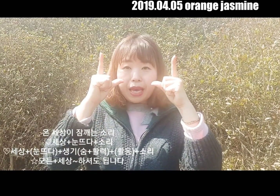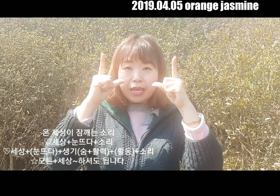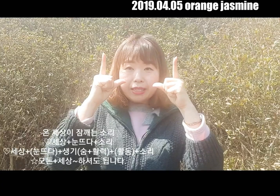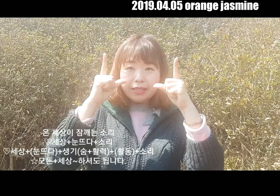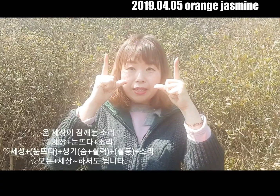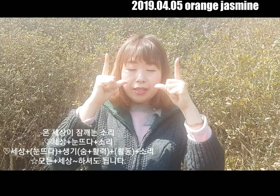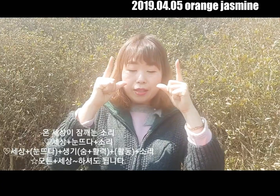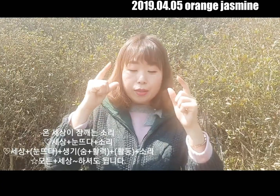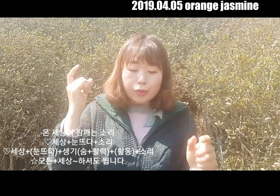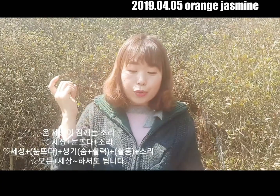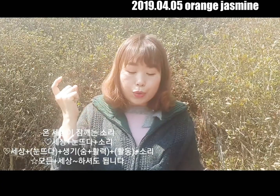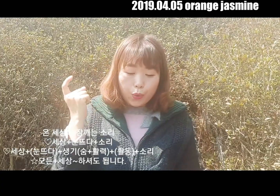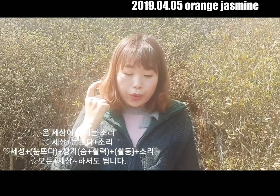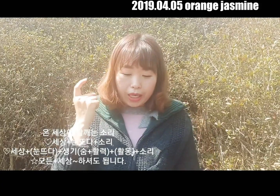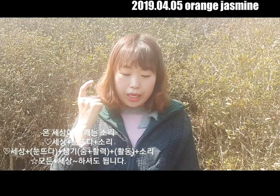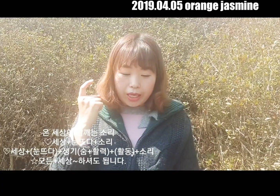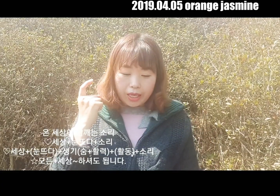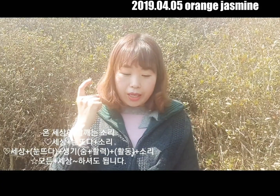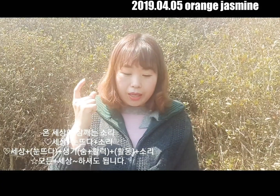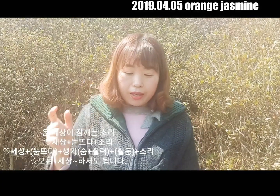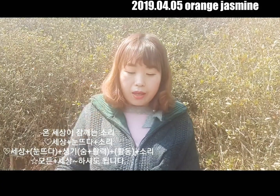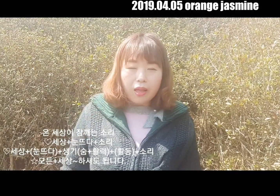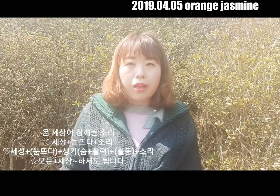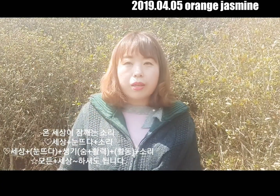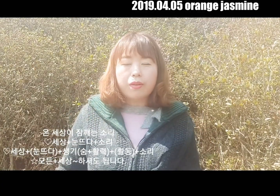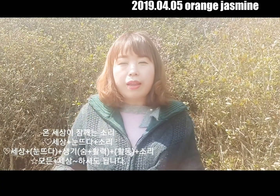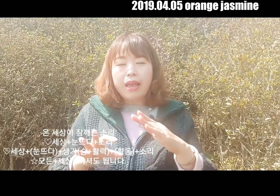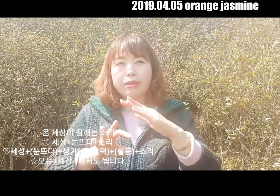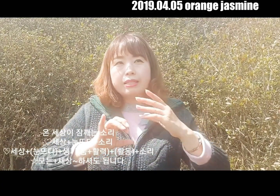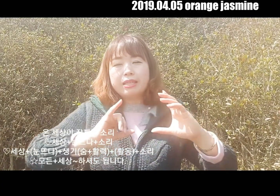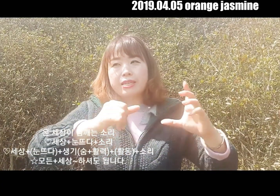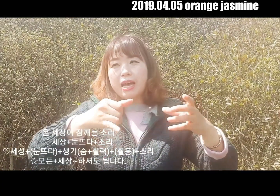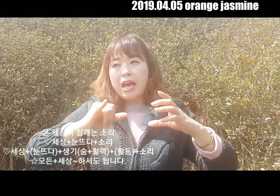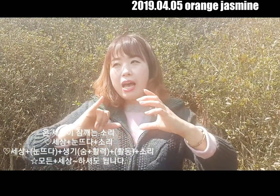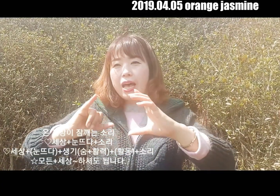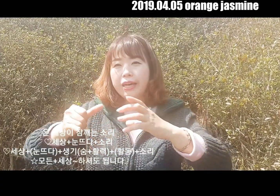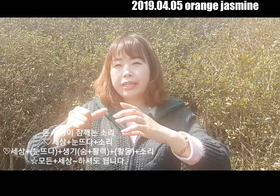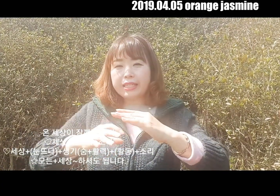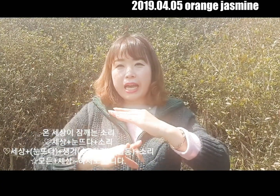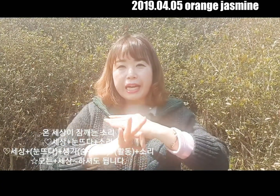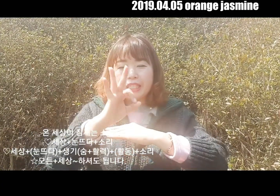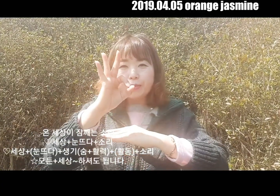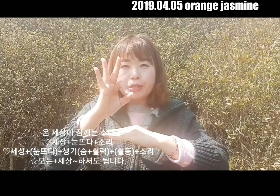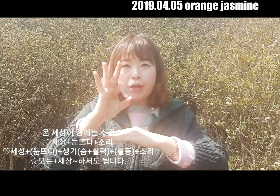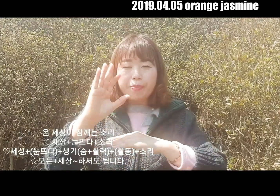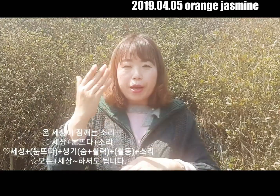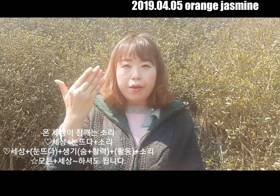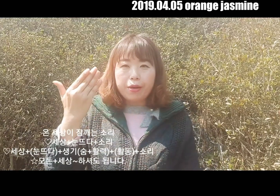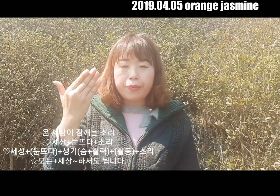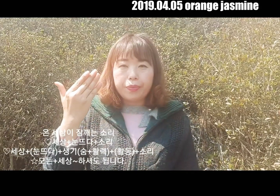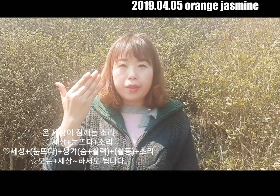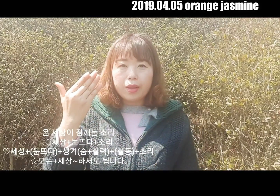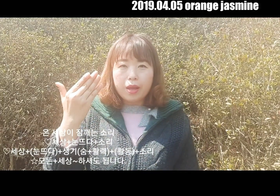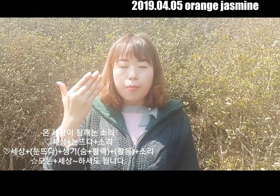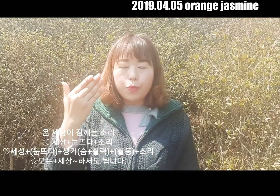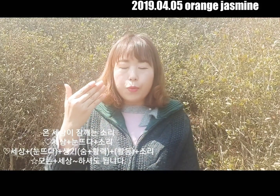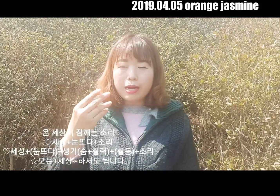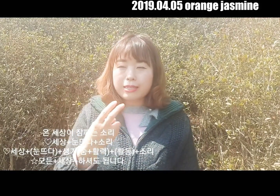잠 깨는 소리. 그런데 세상이 이제 아침이 되면 보통